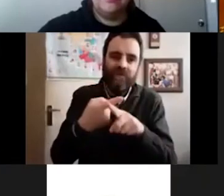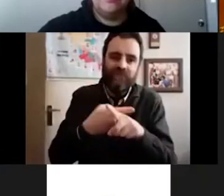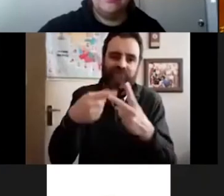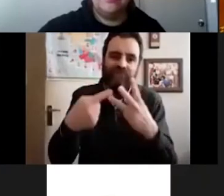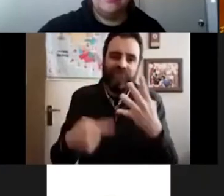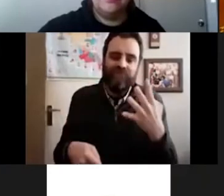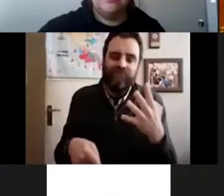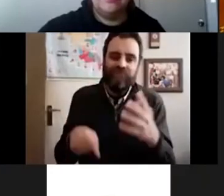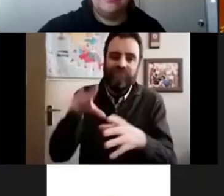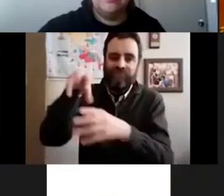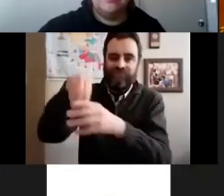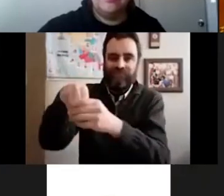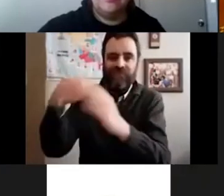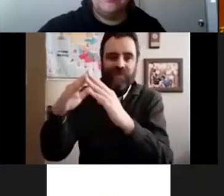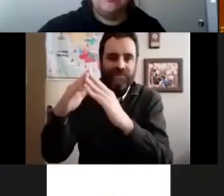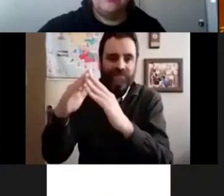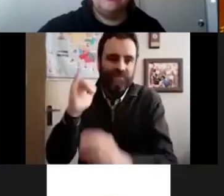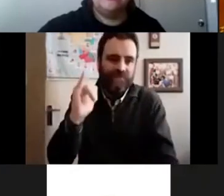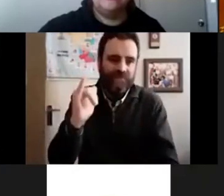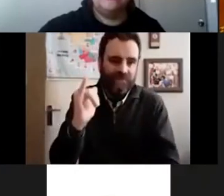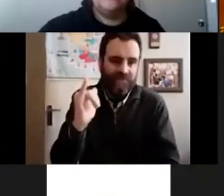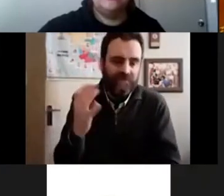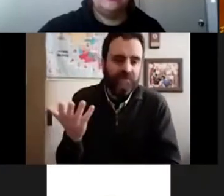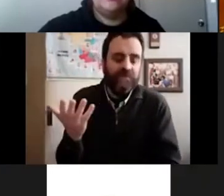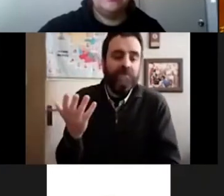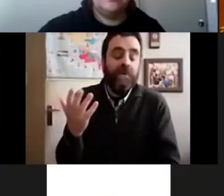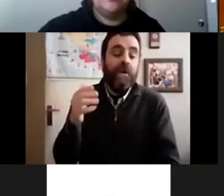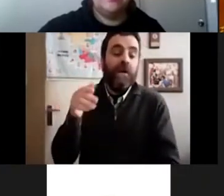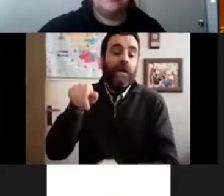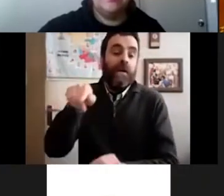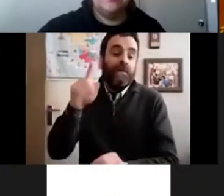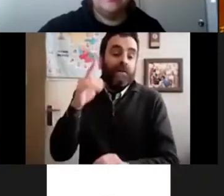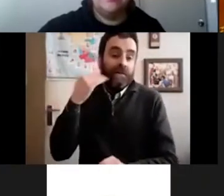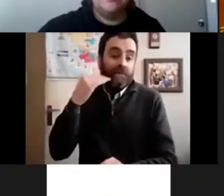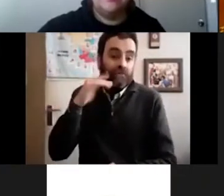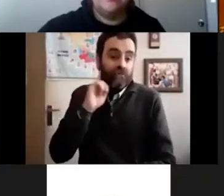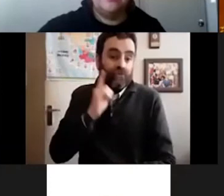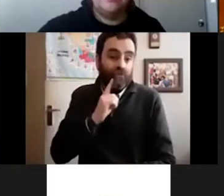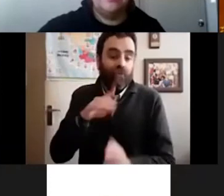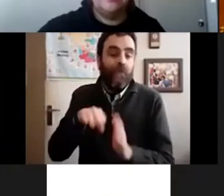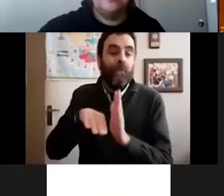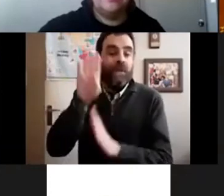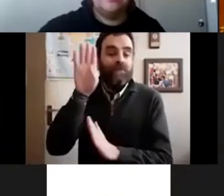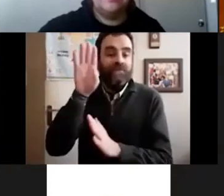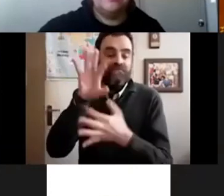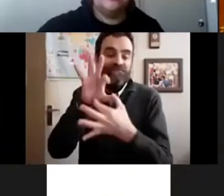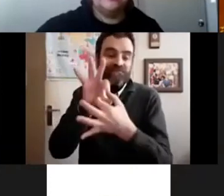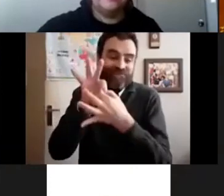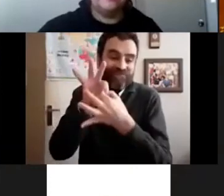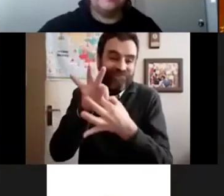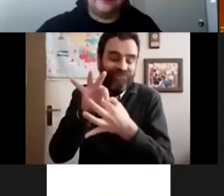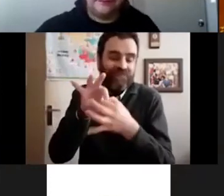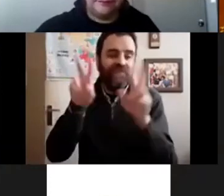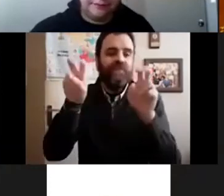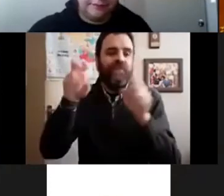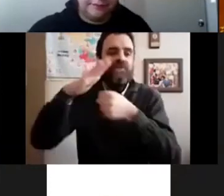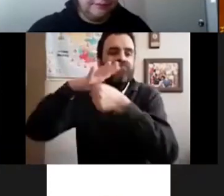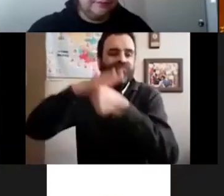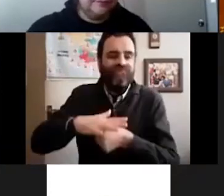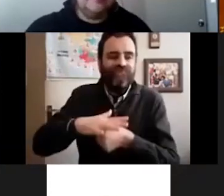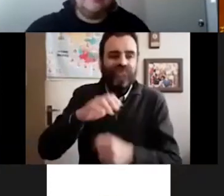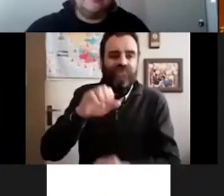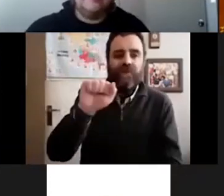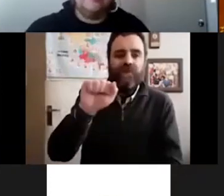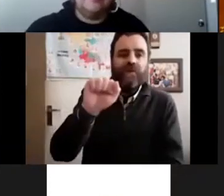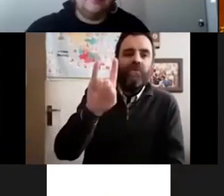acerca de la violencia, por ejemplo, el abuso, muchas situaciones que ocurren dentro de la casa, ¿sí? Entonces, los niños sordos, en su